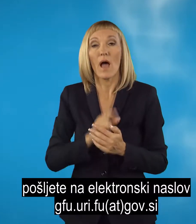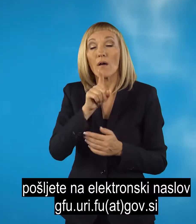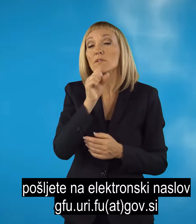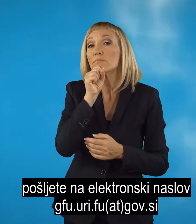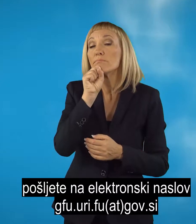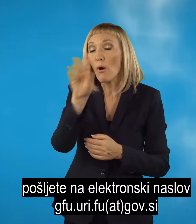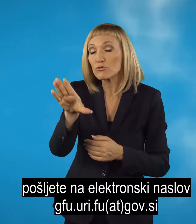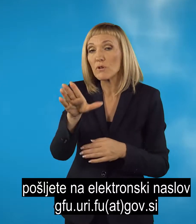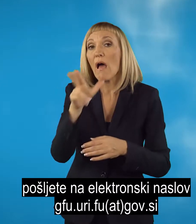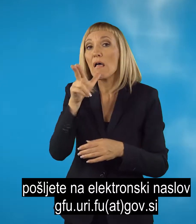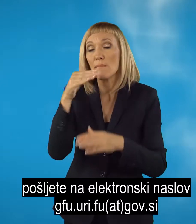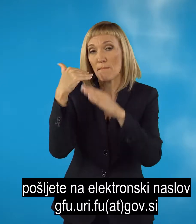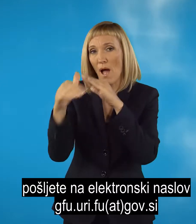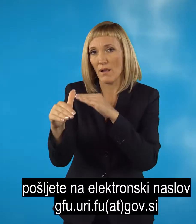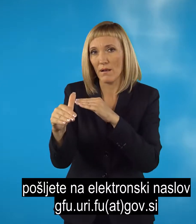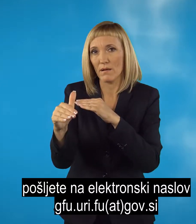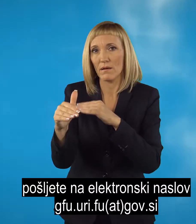Pošljete na elektronski naslov